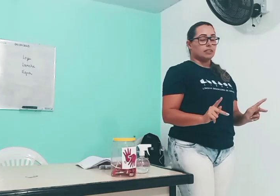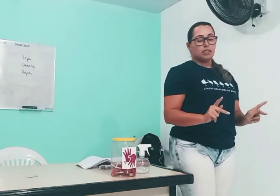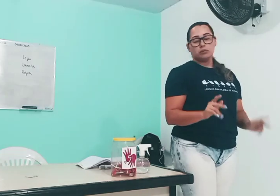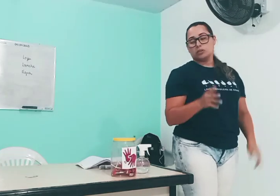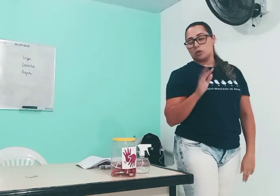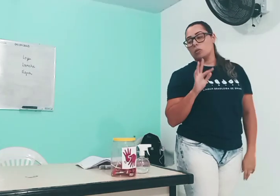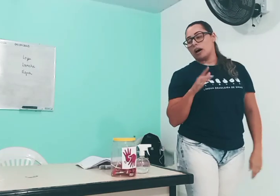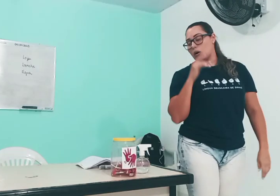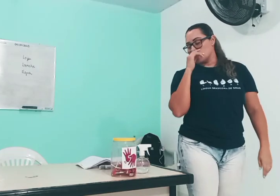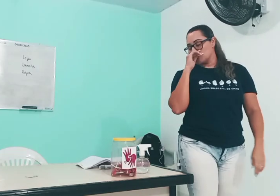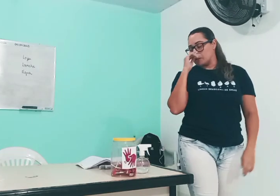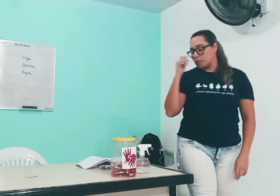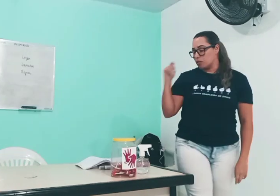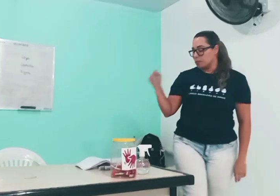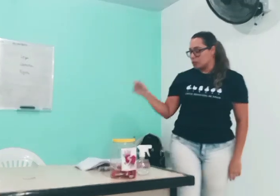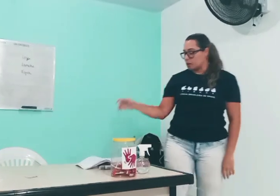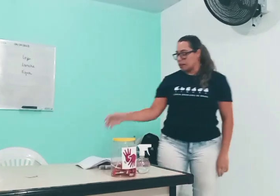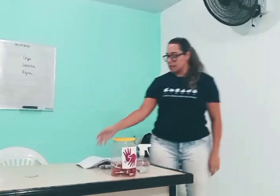Entendeu? Então, alguns têm movimentos parecidos.